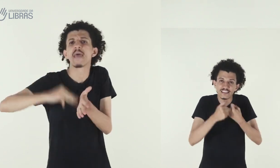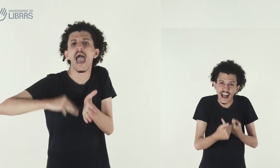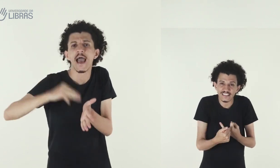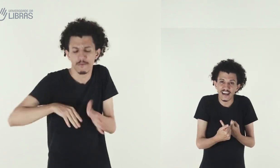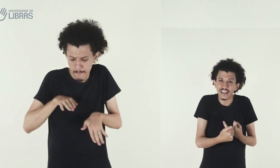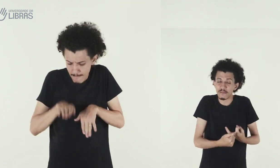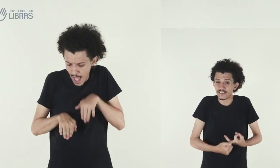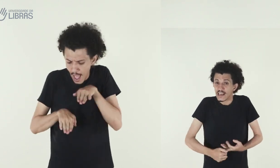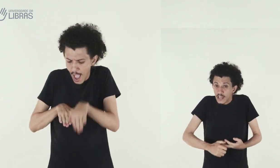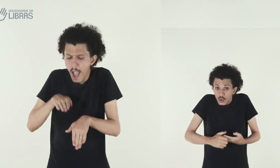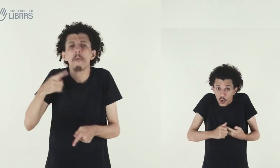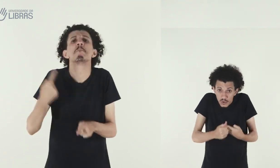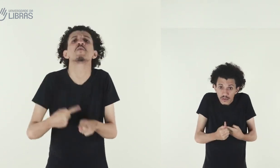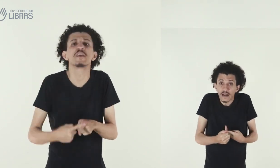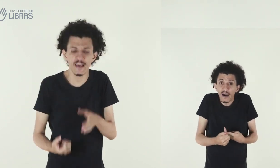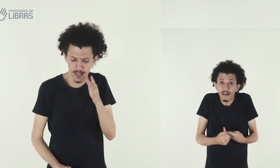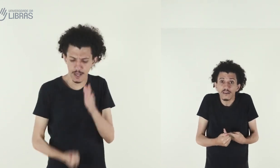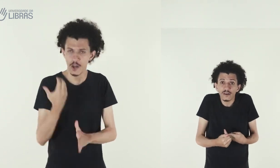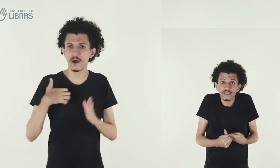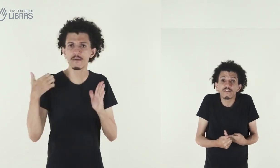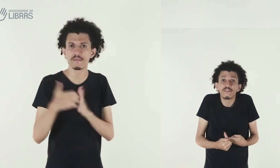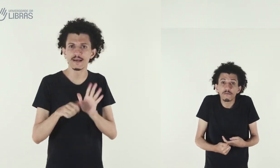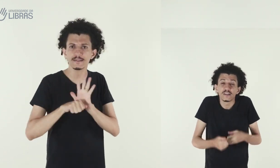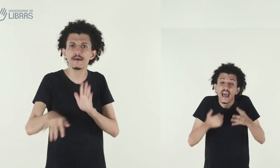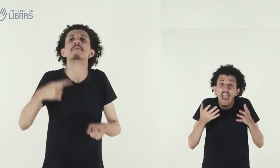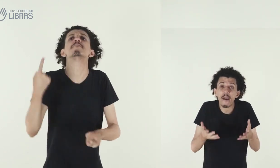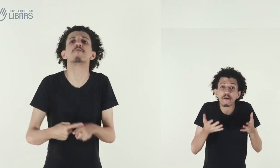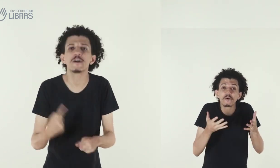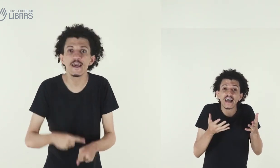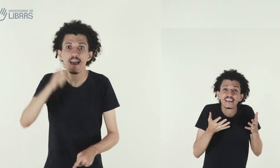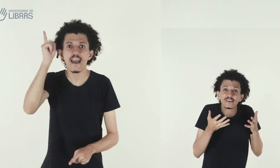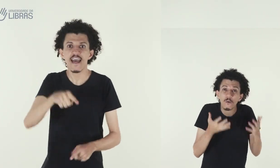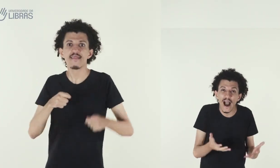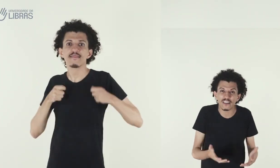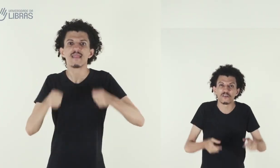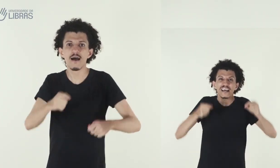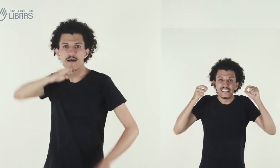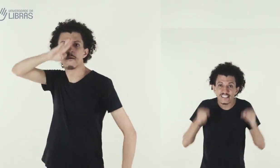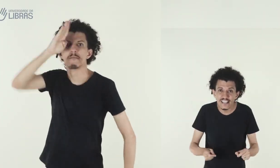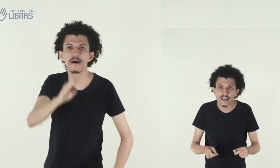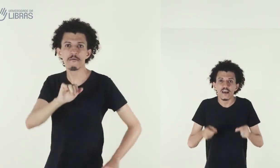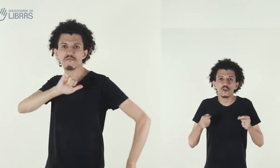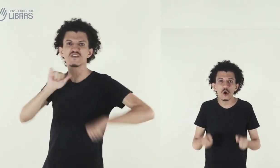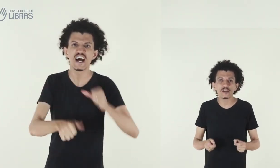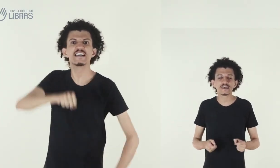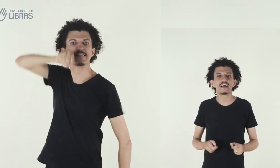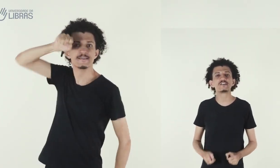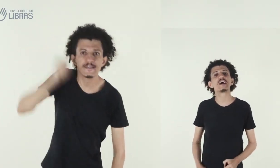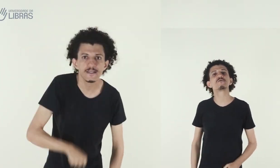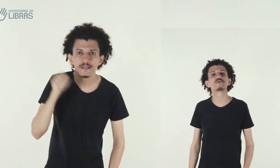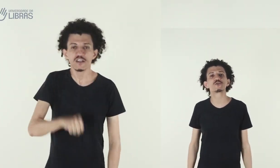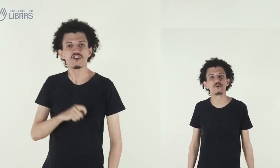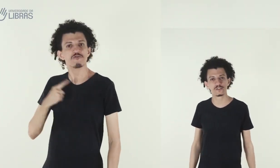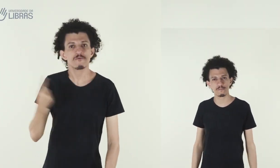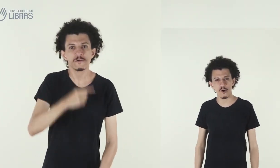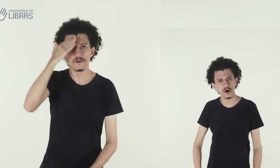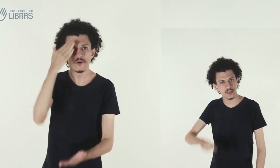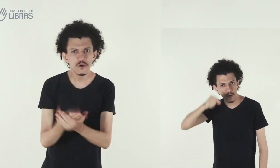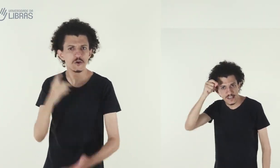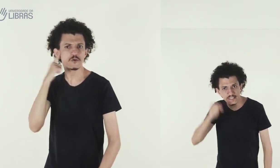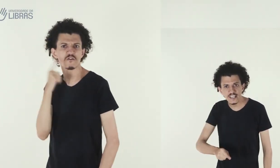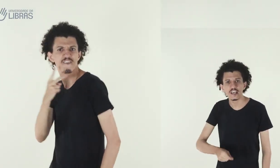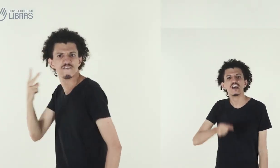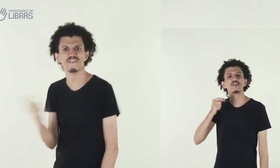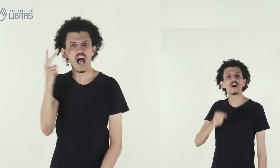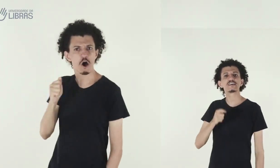a Universidade da Libras e todo o trabalho que nós desenvolvemos é para mudar esse quadro. Sim, nós acreditamos que os surdos